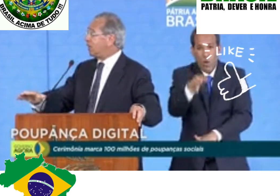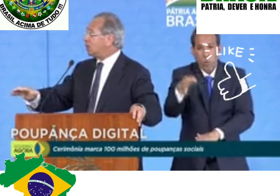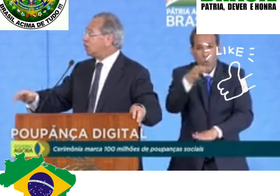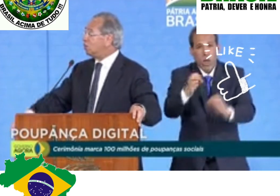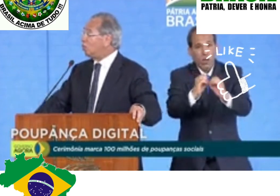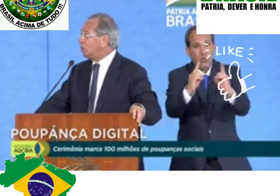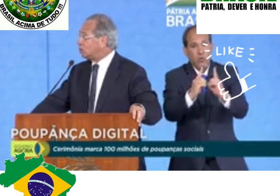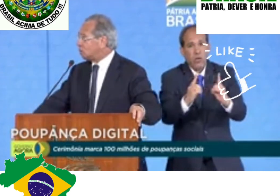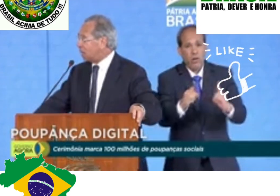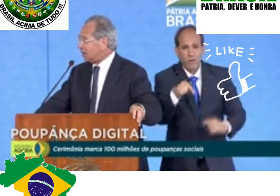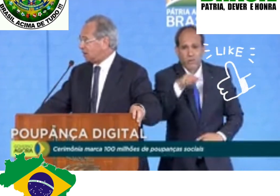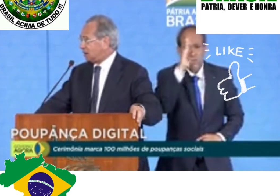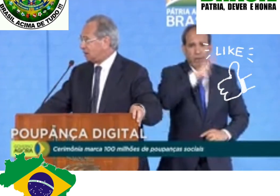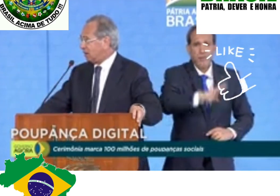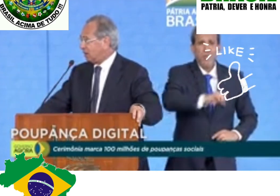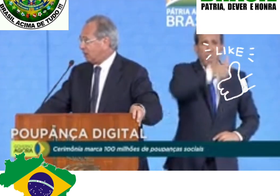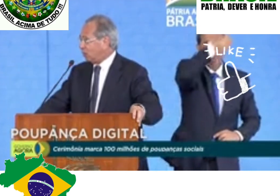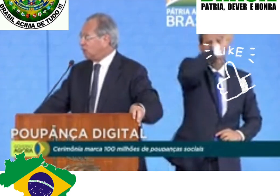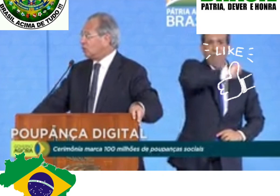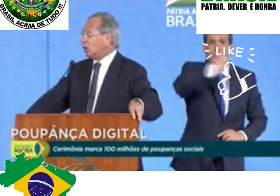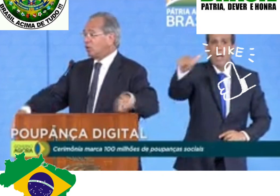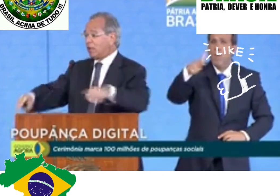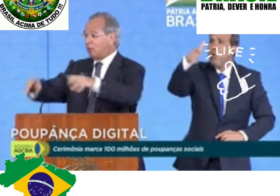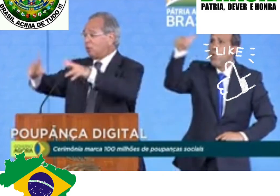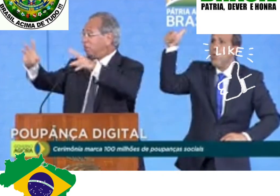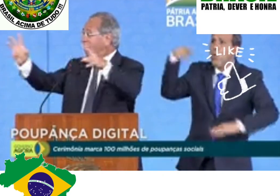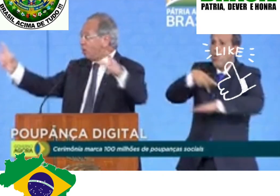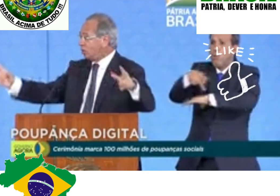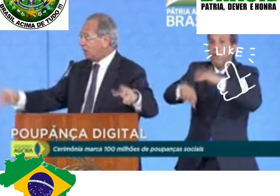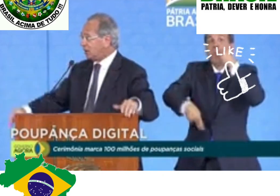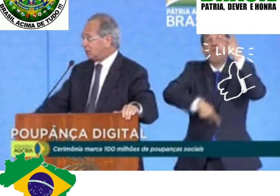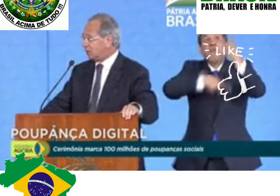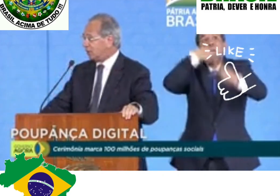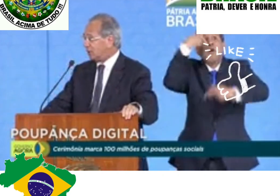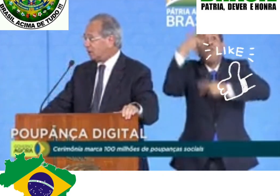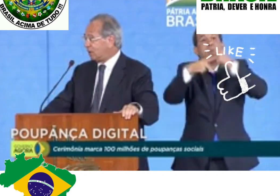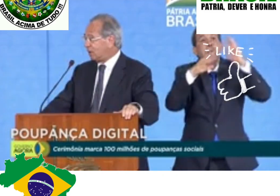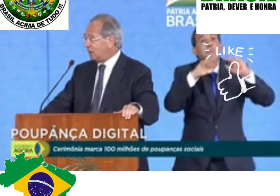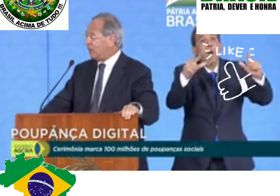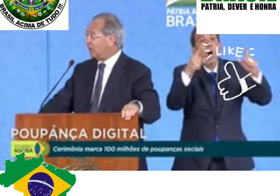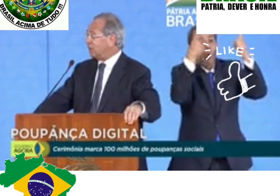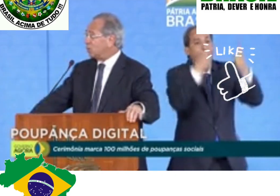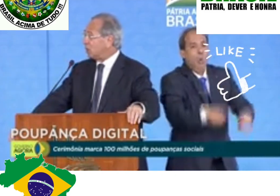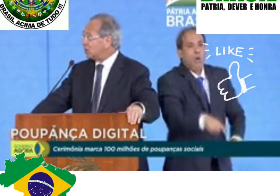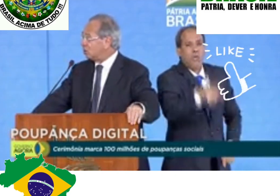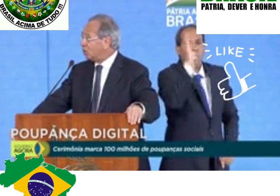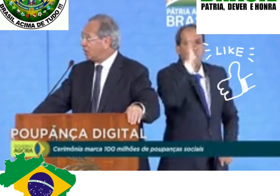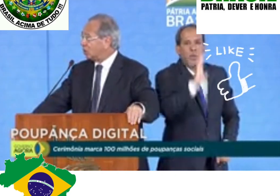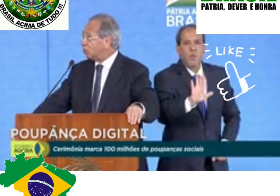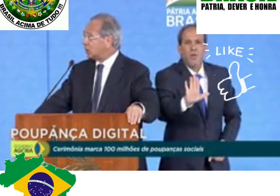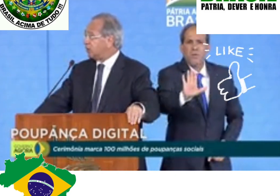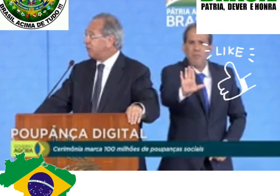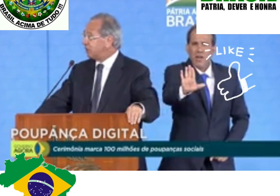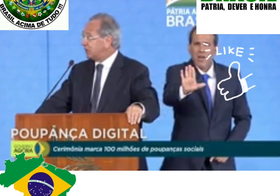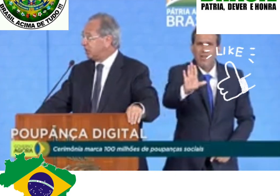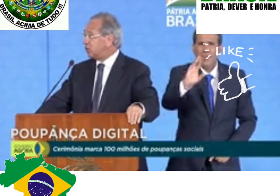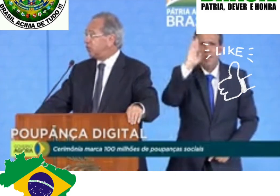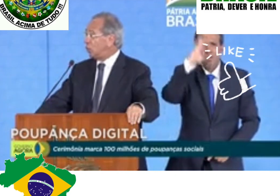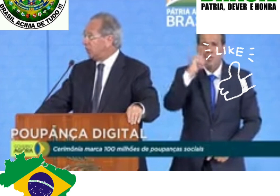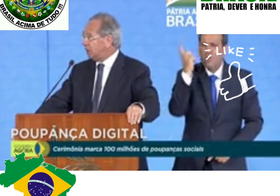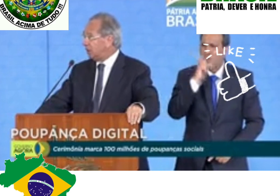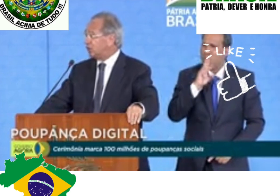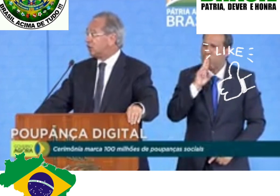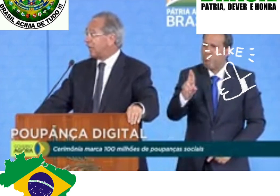à frente de muitos países. Enquanto nós falamos mal do Brasil, a verdade é que o Brasil deu uma resposta